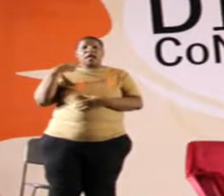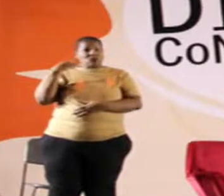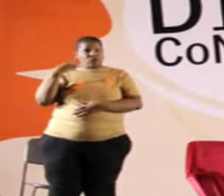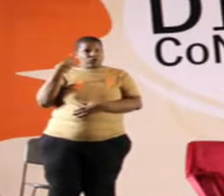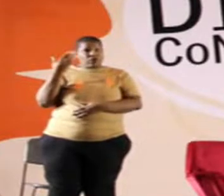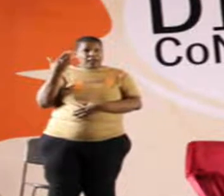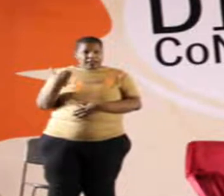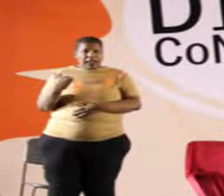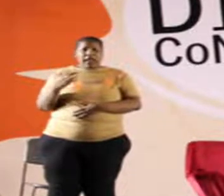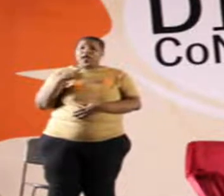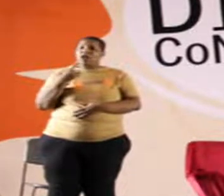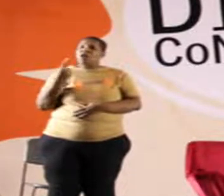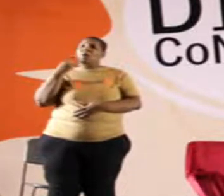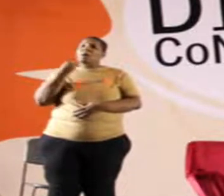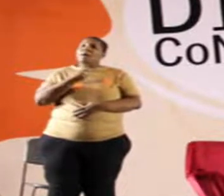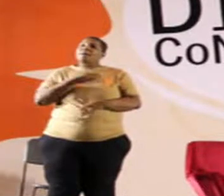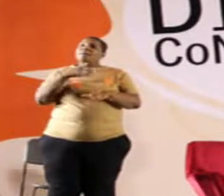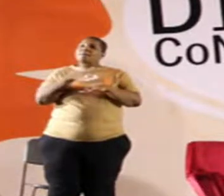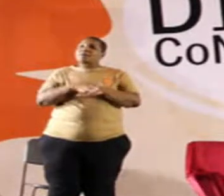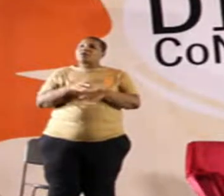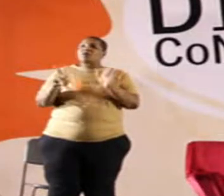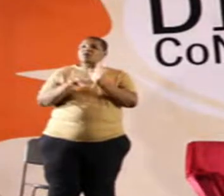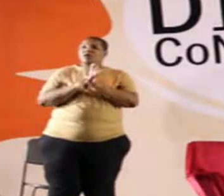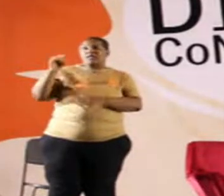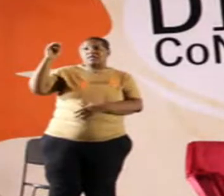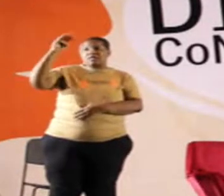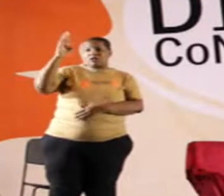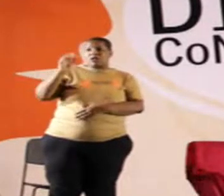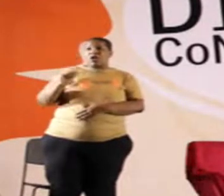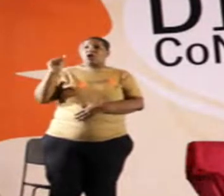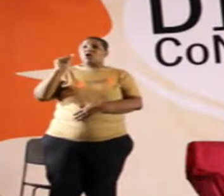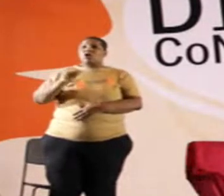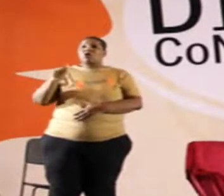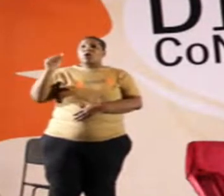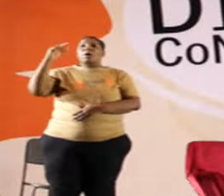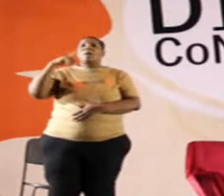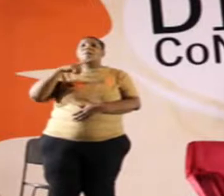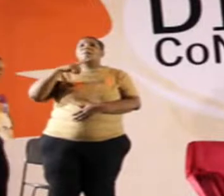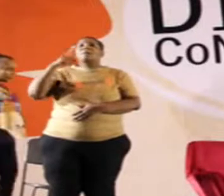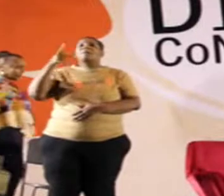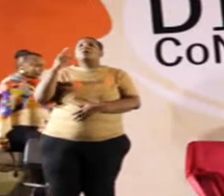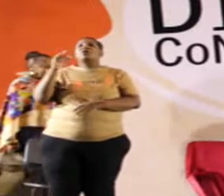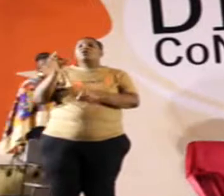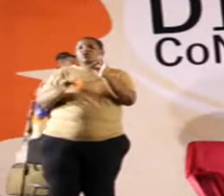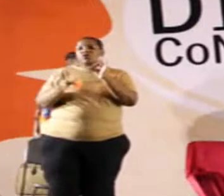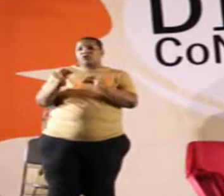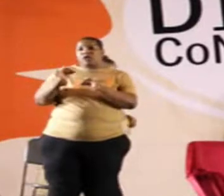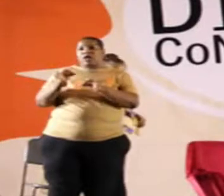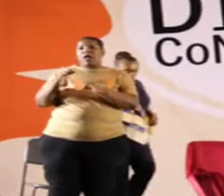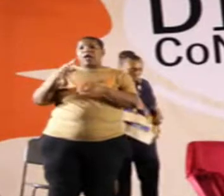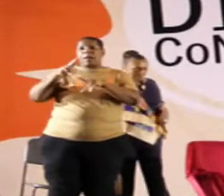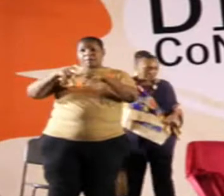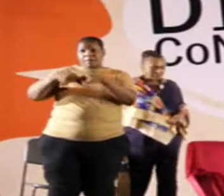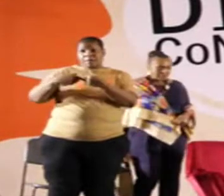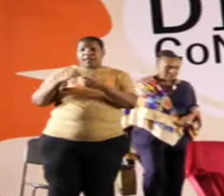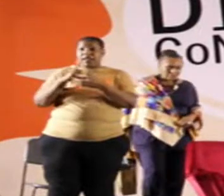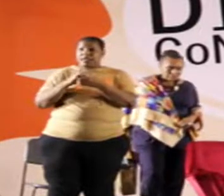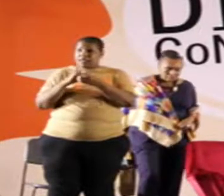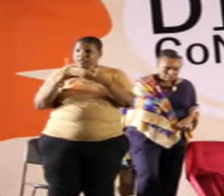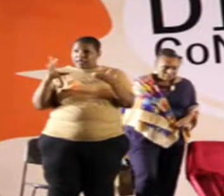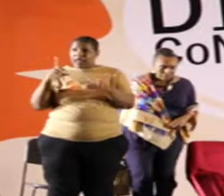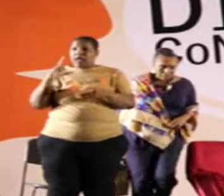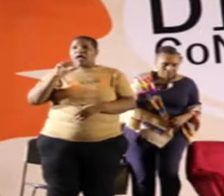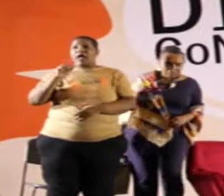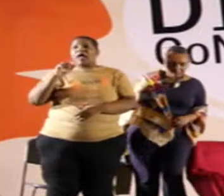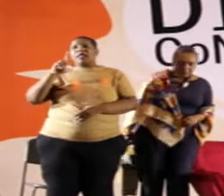Advogada, integrante da Executiva Nacional da Associação Brasileira de Juristas pela Democracia, ABJD, ativista